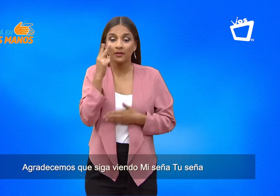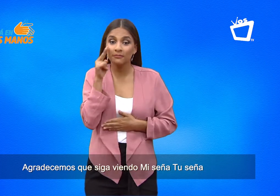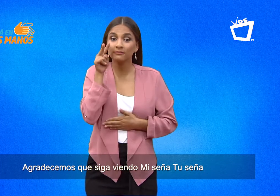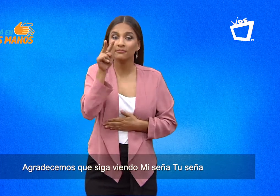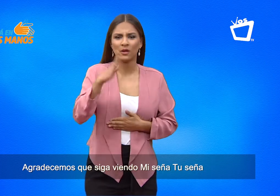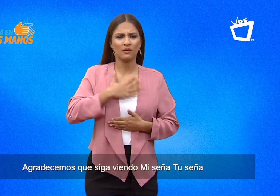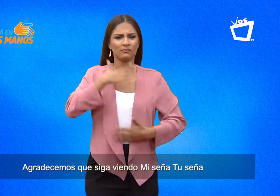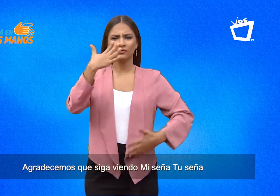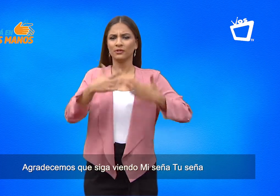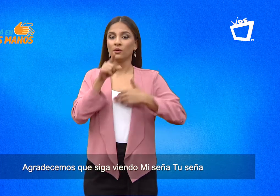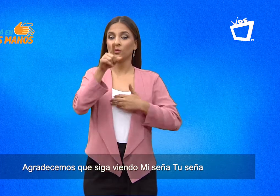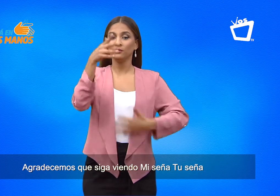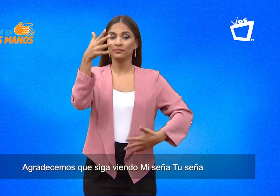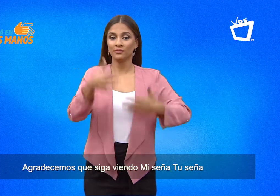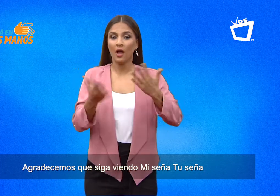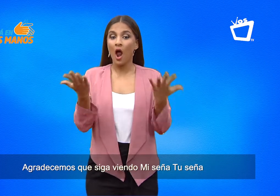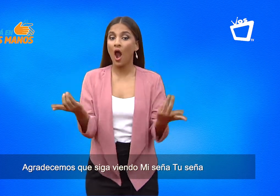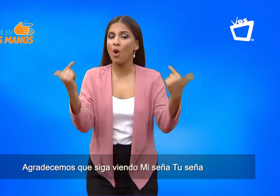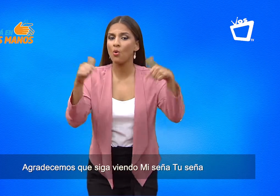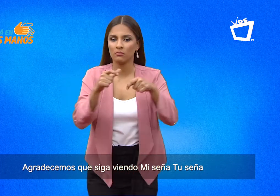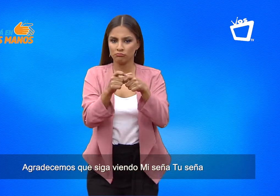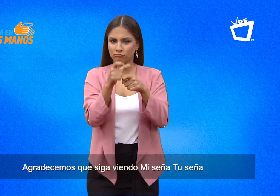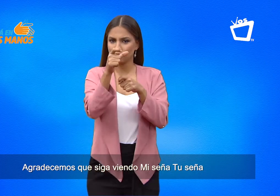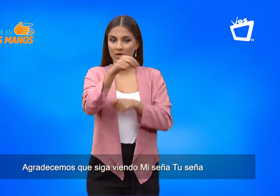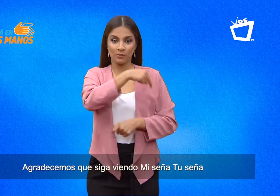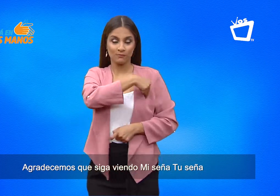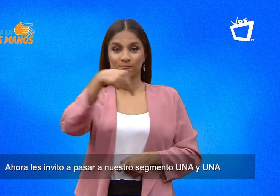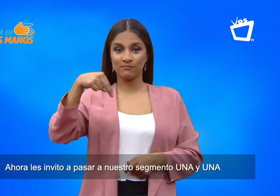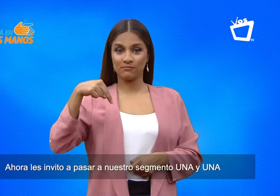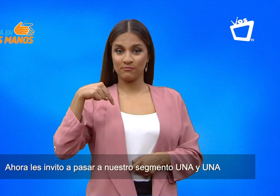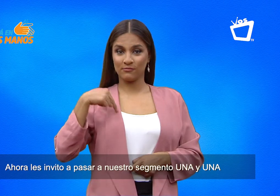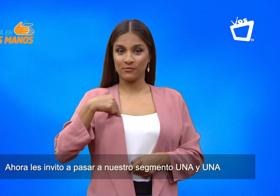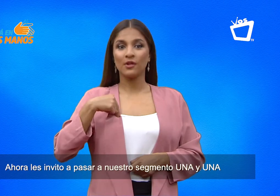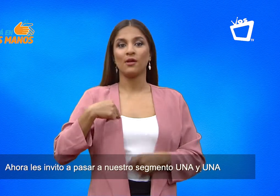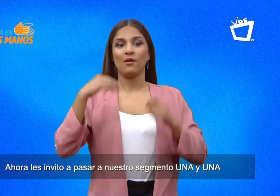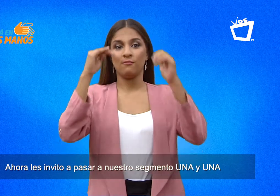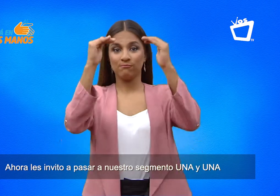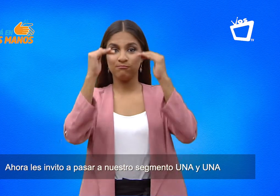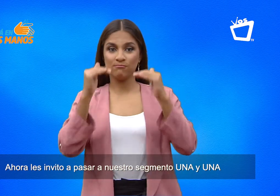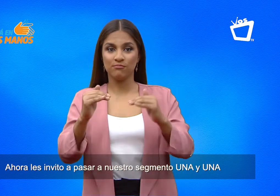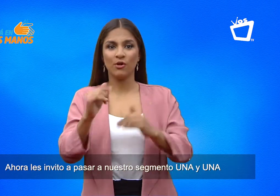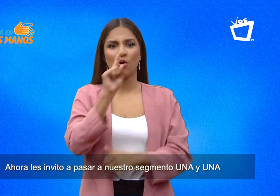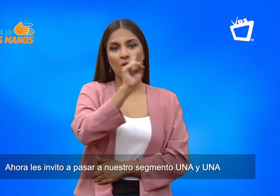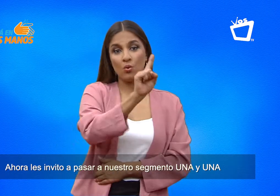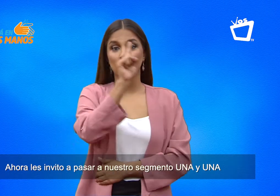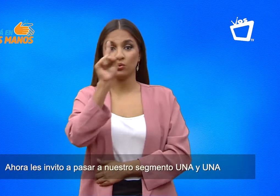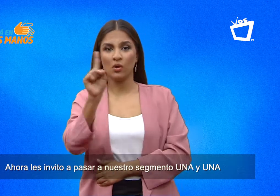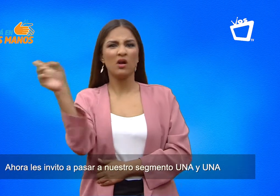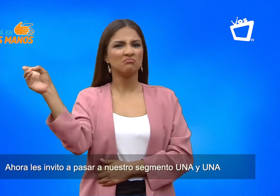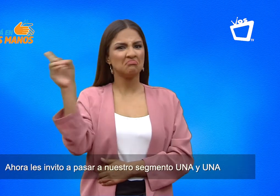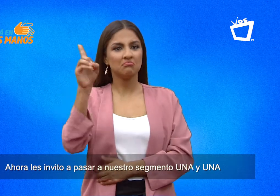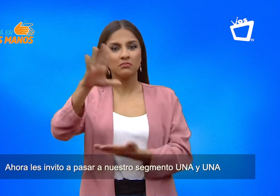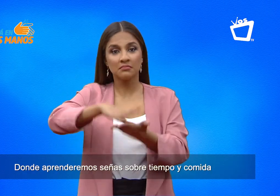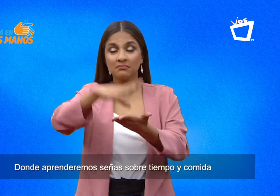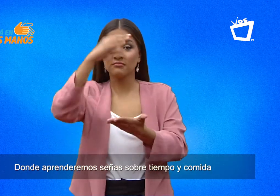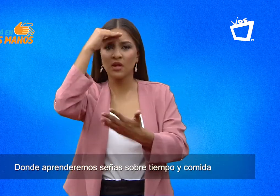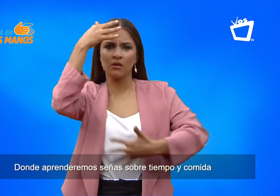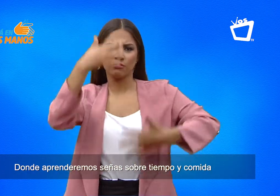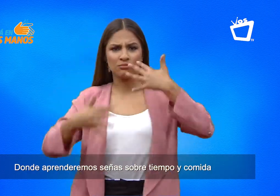Agradecemos que siga viendo Mi Seña, Tu Seña. Ahora les invito a pasar a nuestro segmento Una y Una, donde